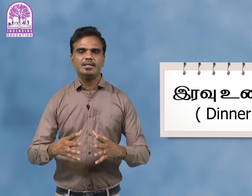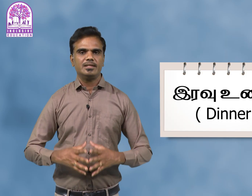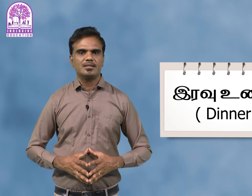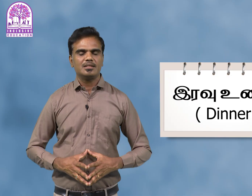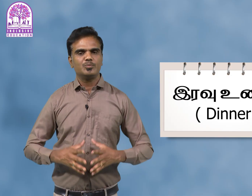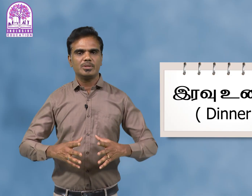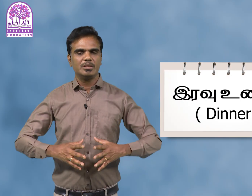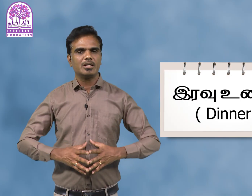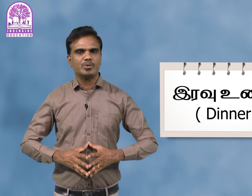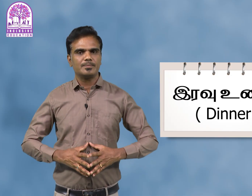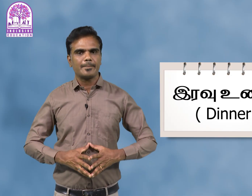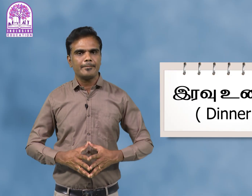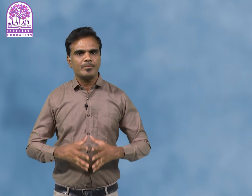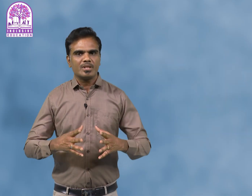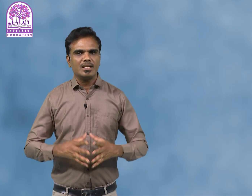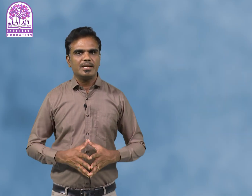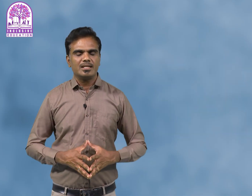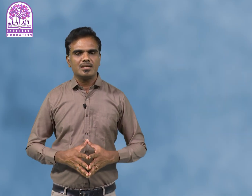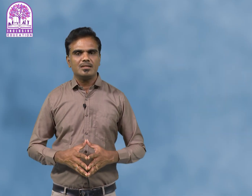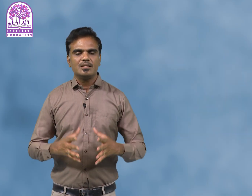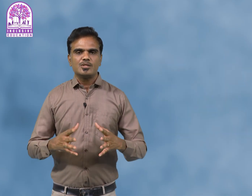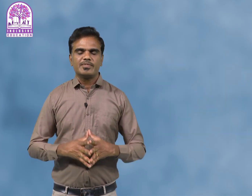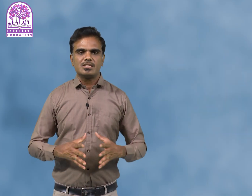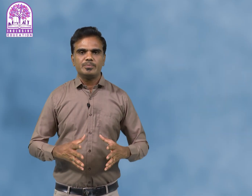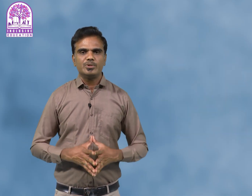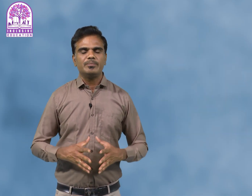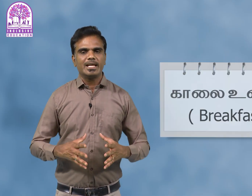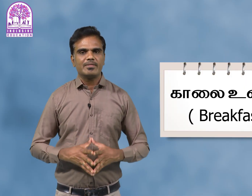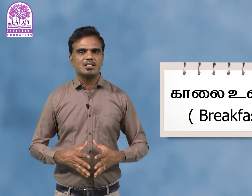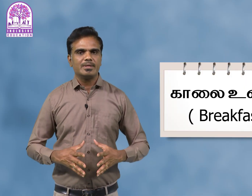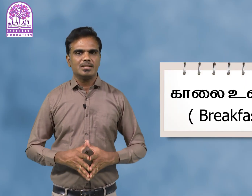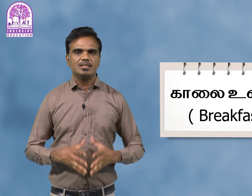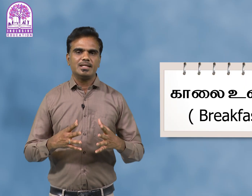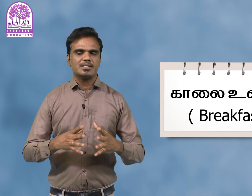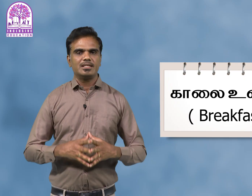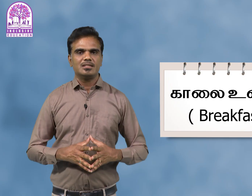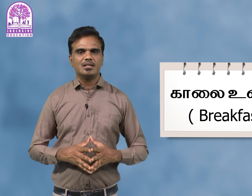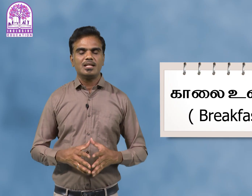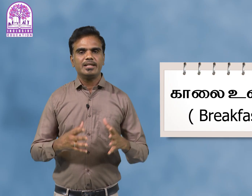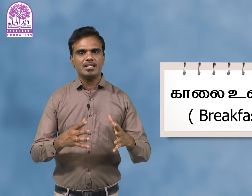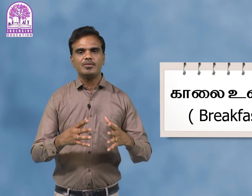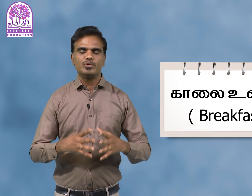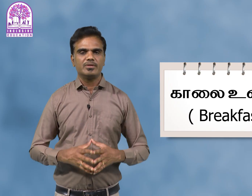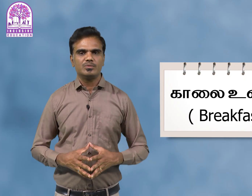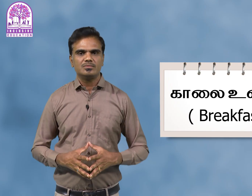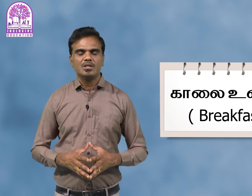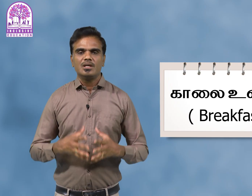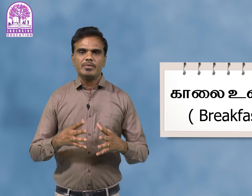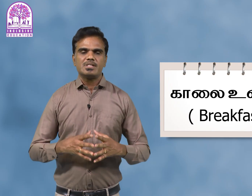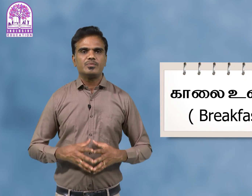டின்னர், இது 3 பற்றி பார்க்க போகிறோம். எல்லாம் ரெடியாக இருக்கீங்களா? ஸோ ஃபஸ்ட்டு இப்போது பிரேக்ஃபாஸ்ட் அப்படிங்கிறதுக்கு என்ன சைன், அதில் என்னென்னலாம் ஃபுட்டு வரும். இப்போ ஃபஸ்ட்டு ஃபுட்